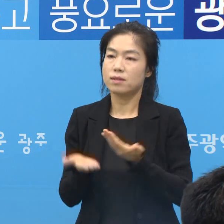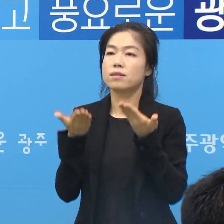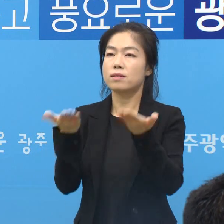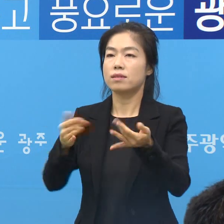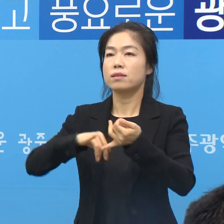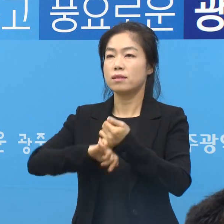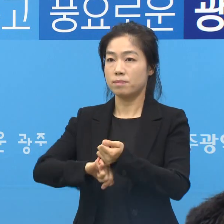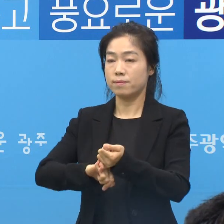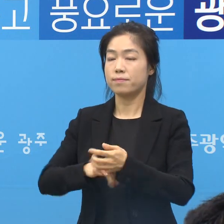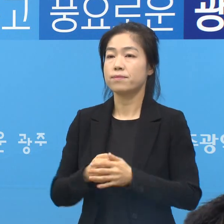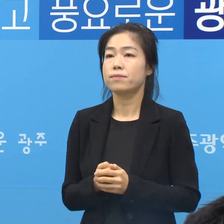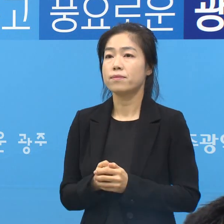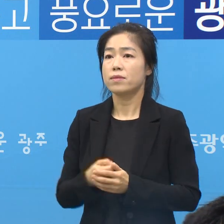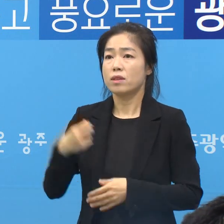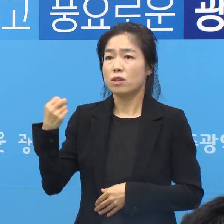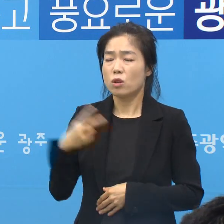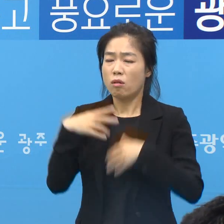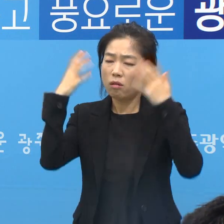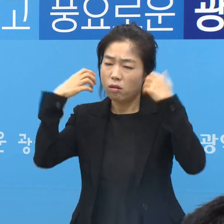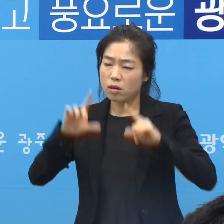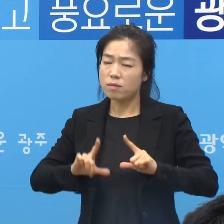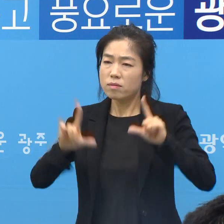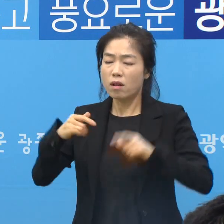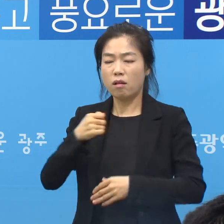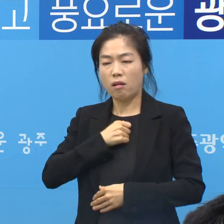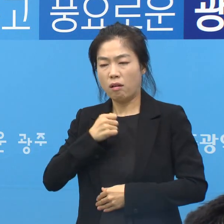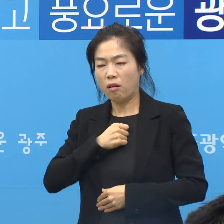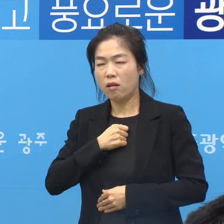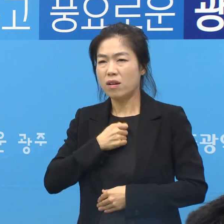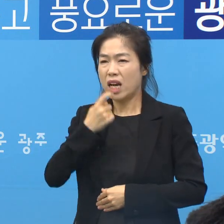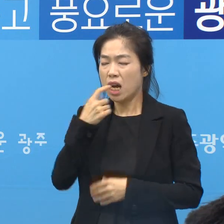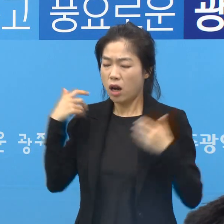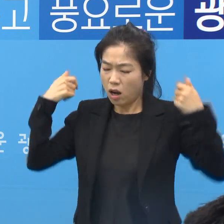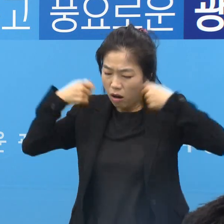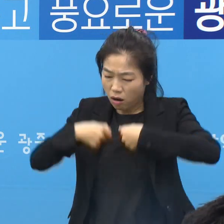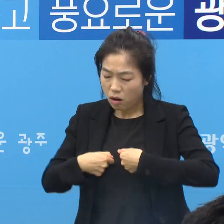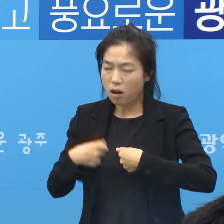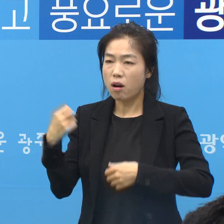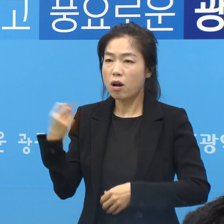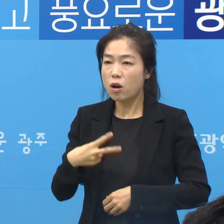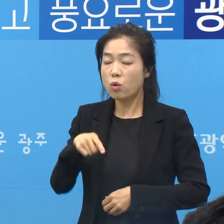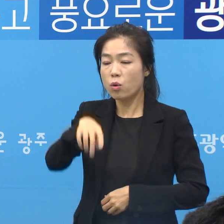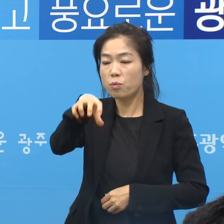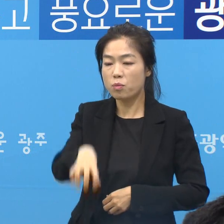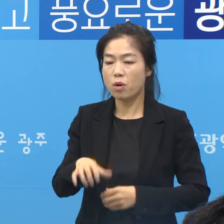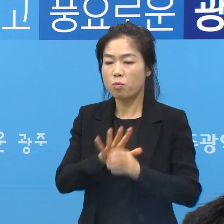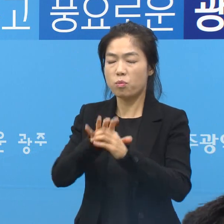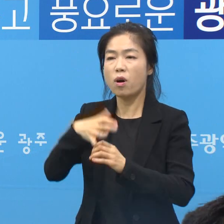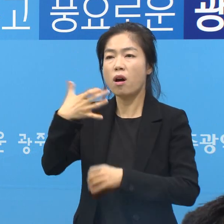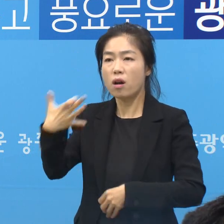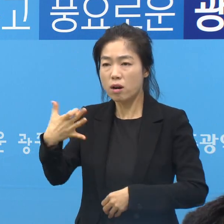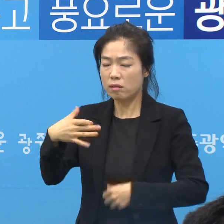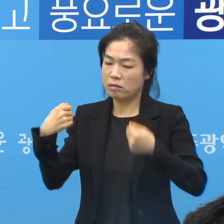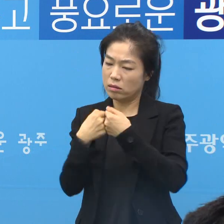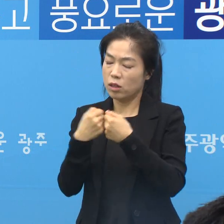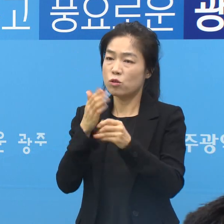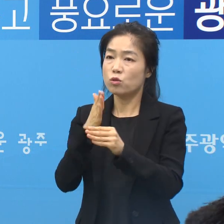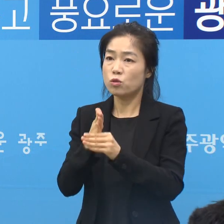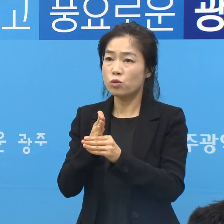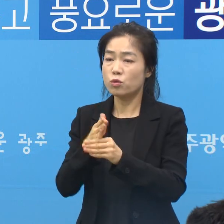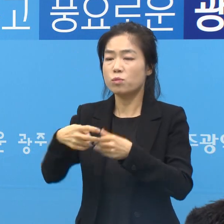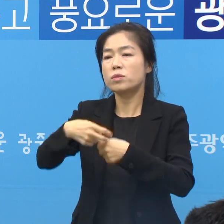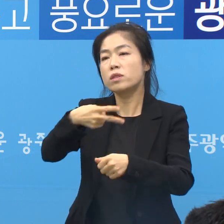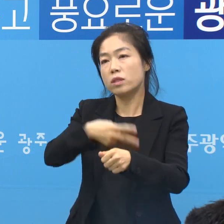것입니다. 또다시 무더운 여름에 답답한 방역복을 입고 현장에서 코로나19와 싸우고 있는